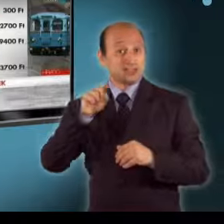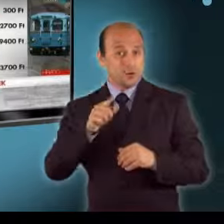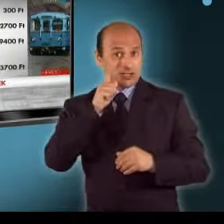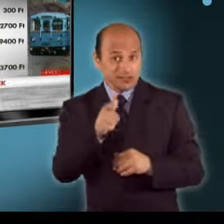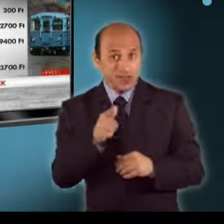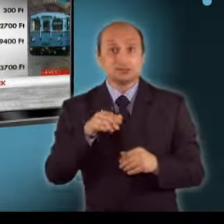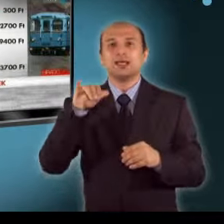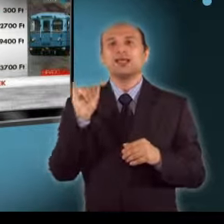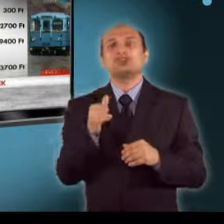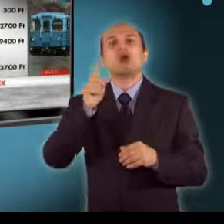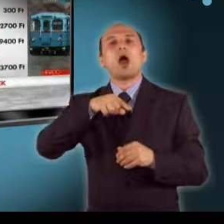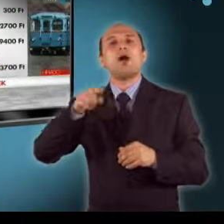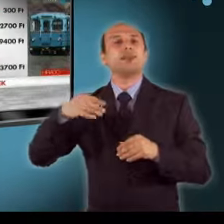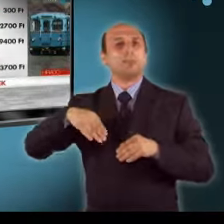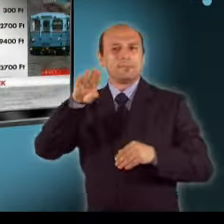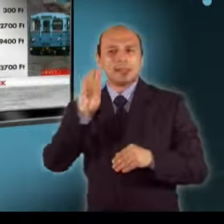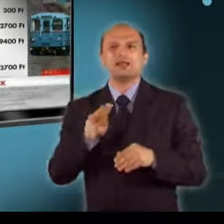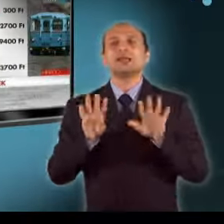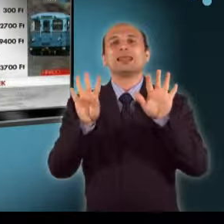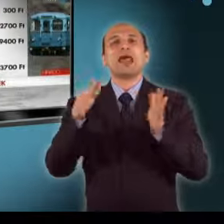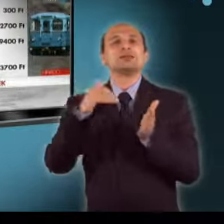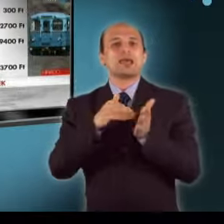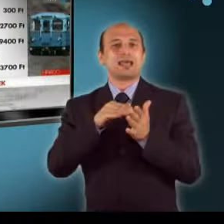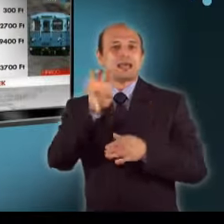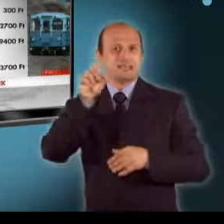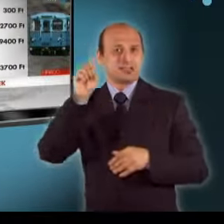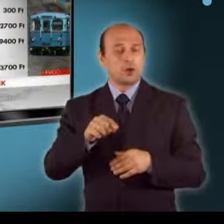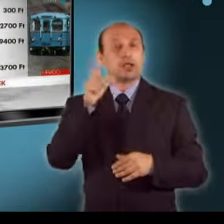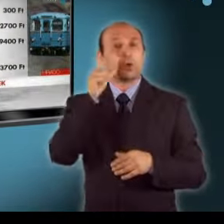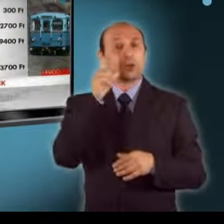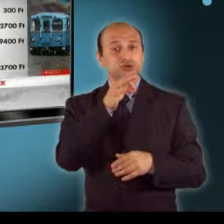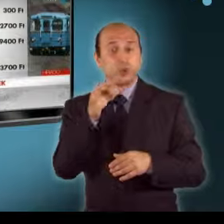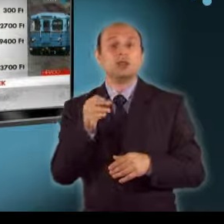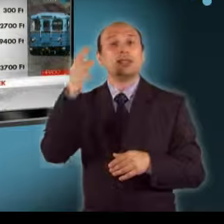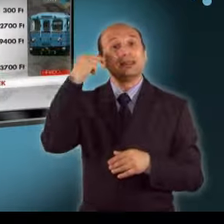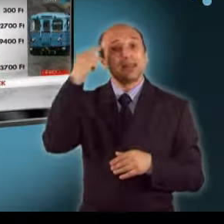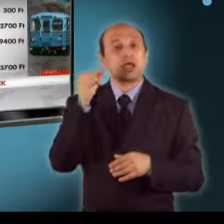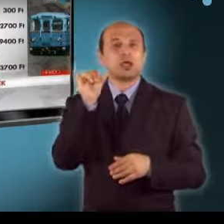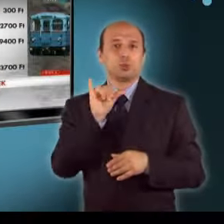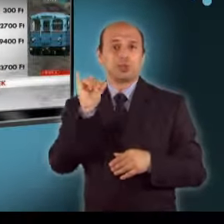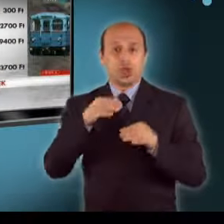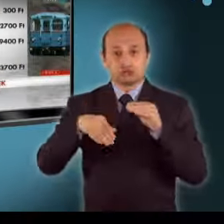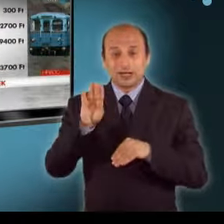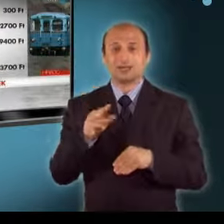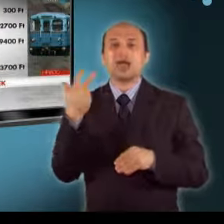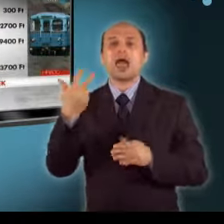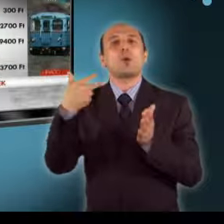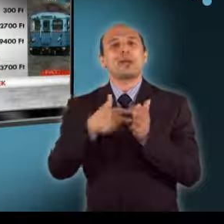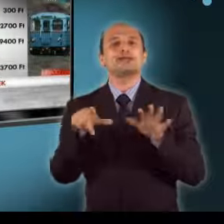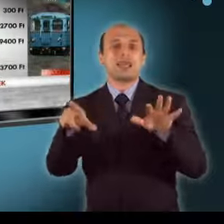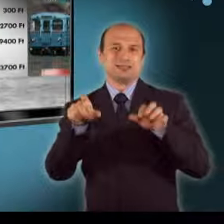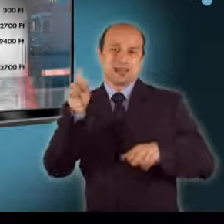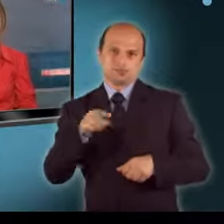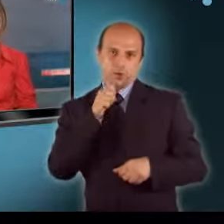lesz, a havi bérlet pedig 9400 forintba kerül júliustól, a diák és nyugdíjas bérlet pedig 3700 forint lesz.